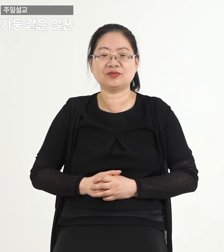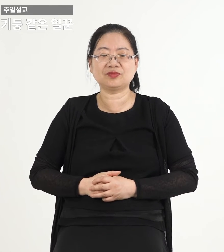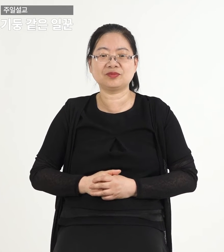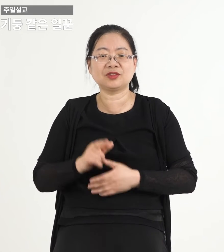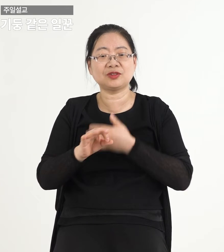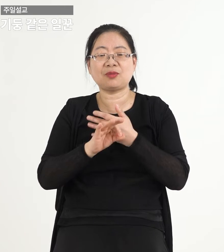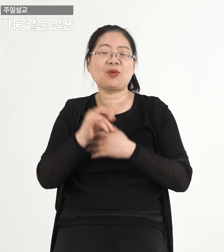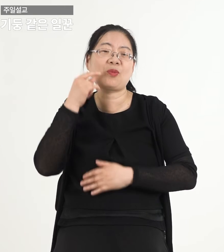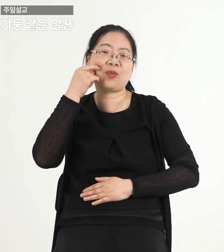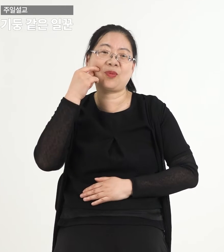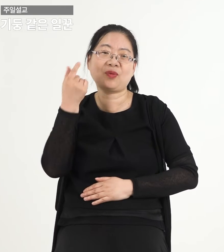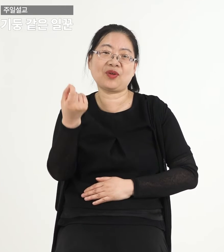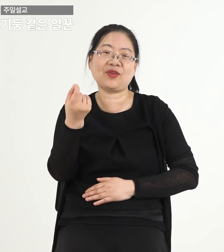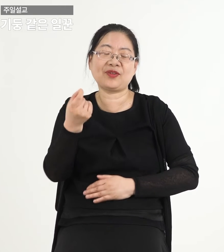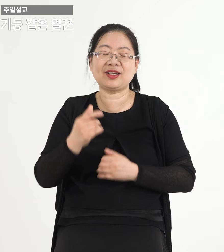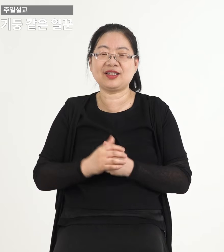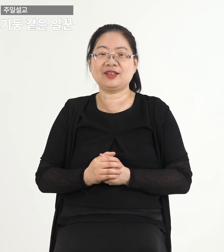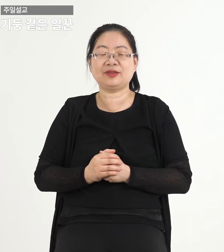거예요.